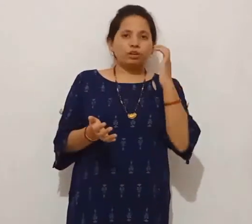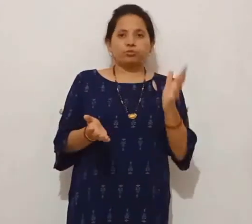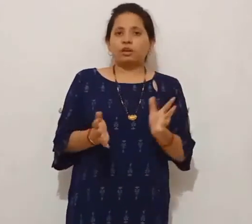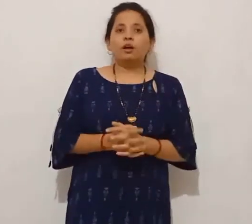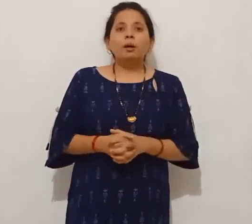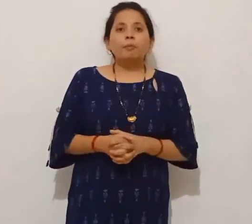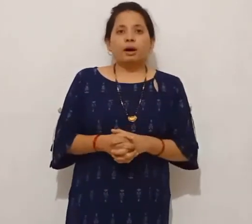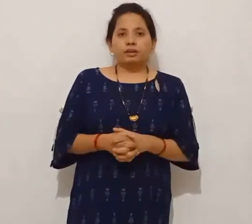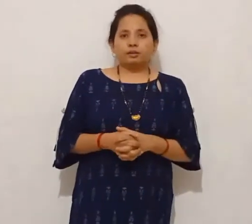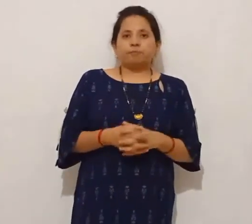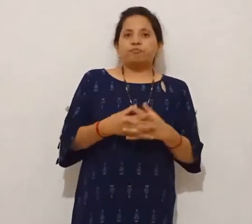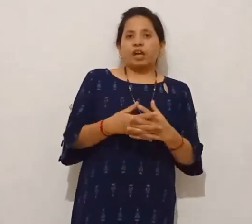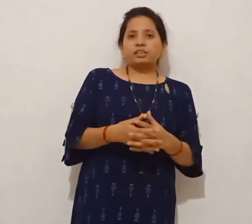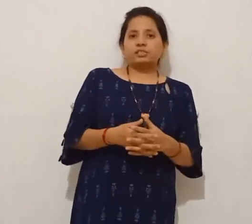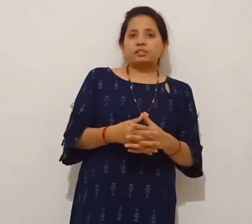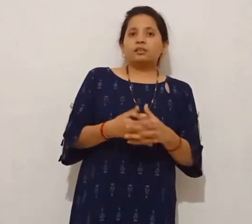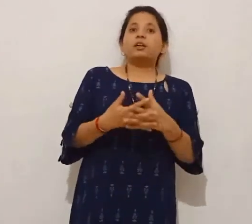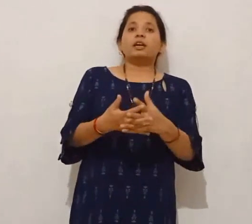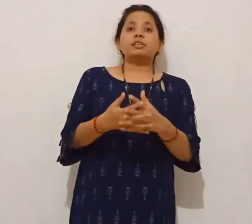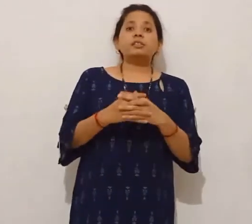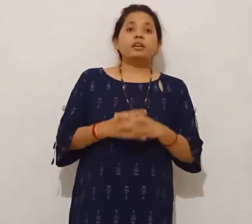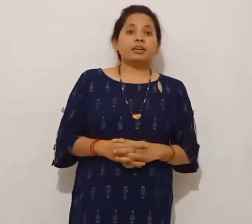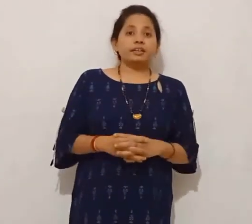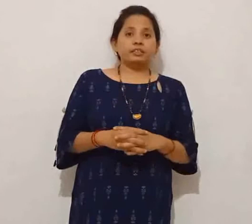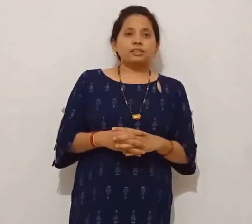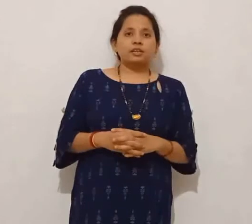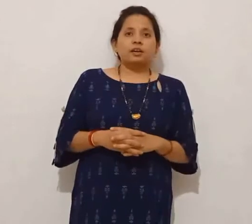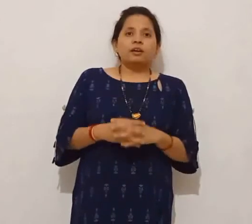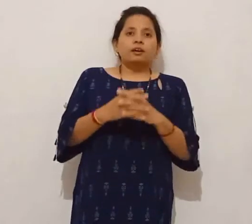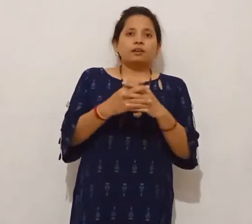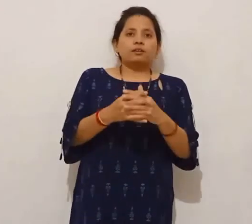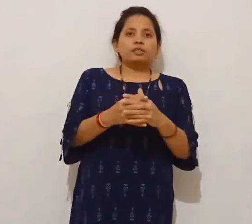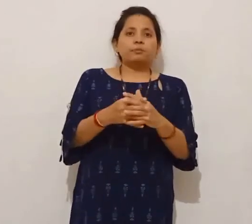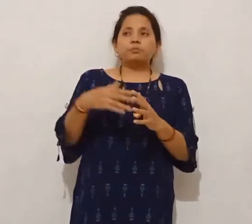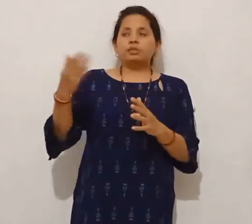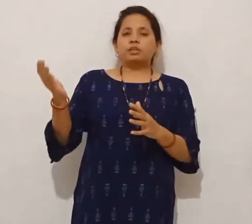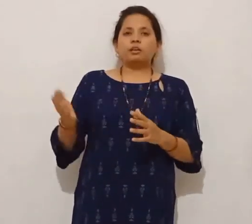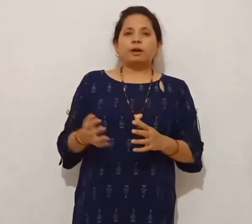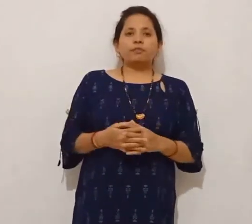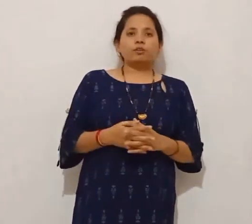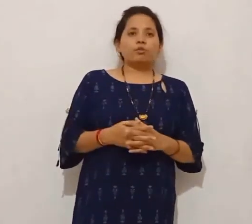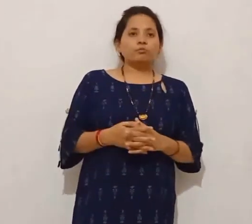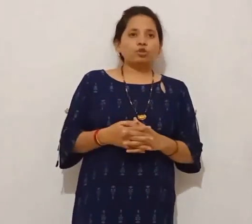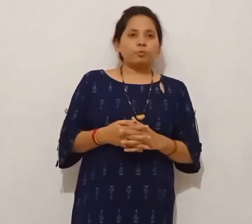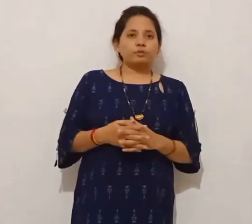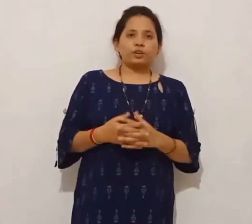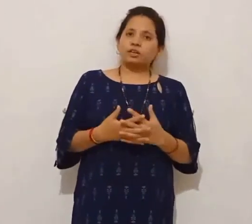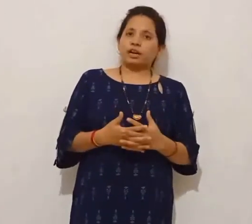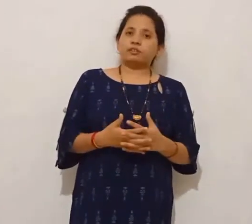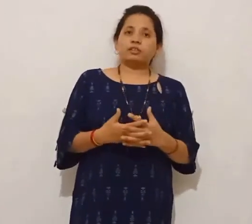to the market. Next is credits. Sometimes in nearby our home shops we can get the